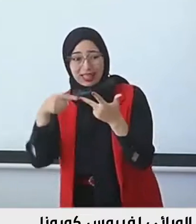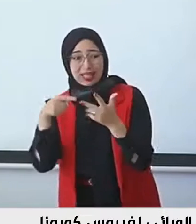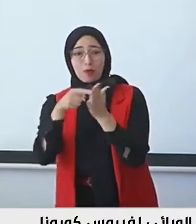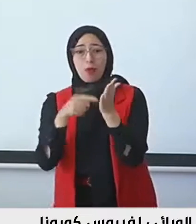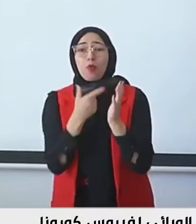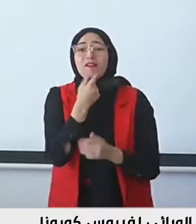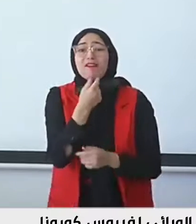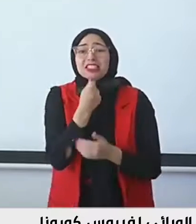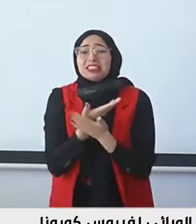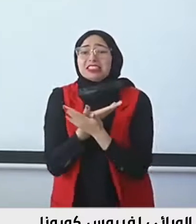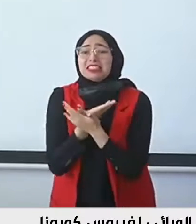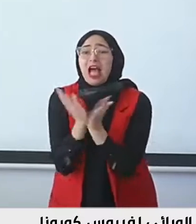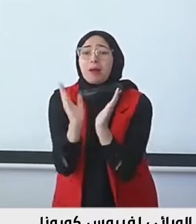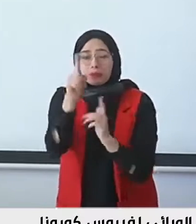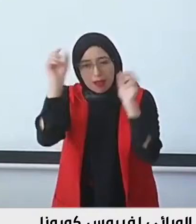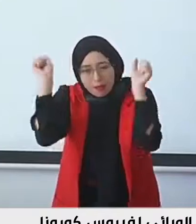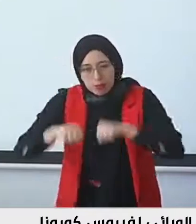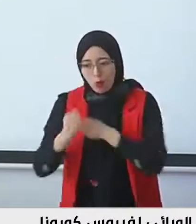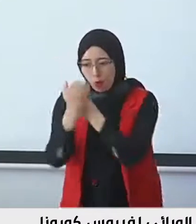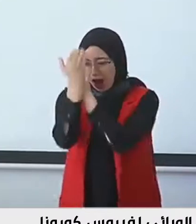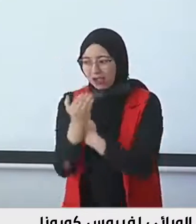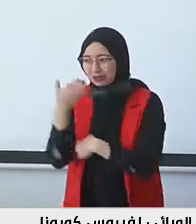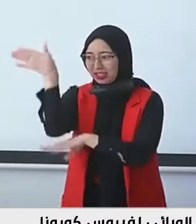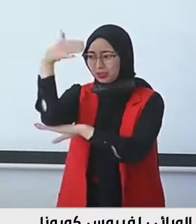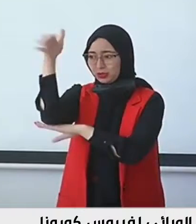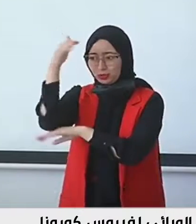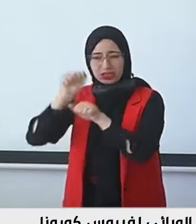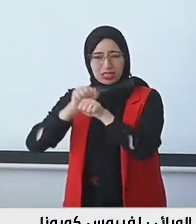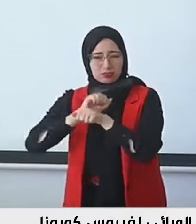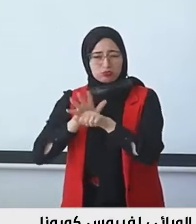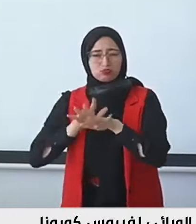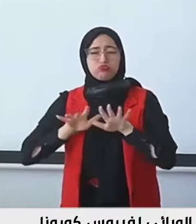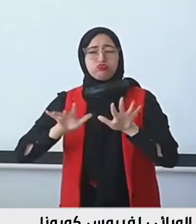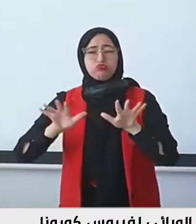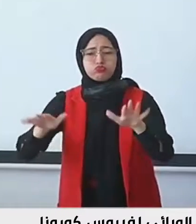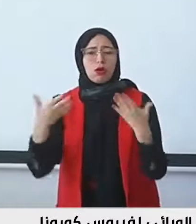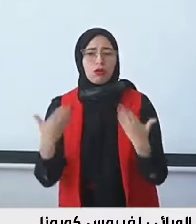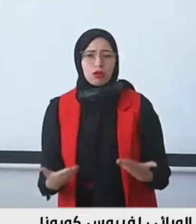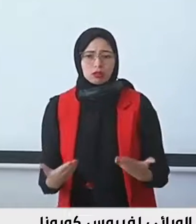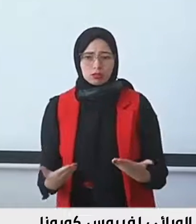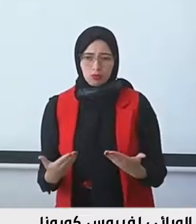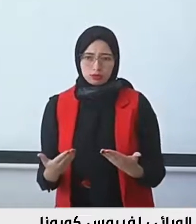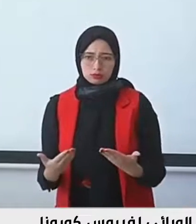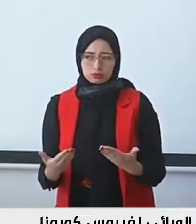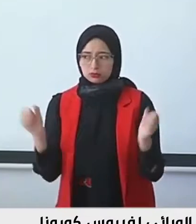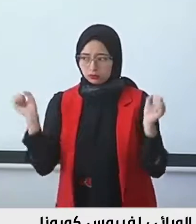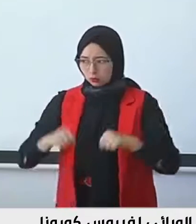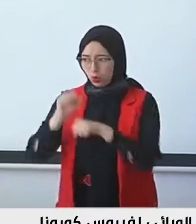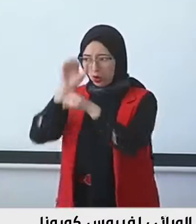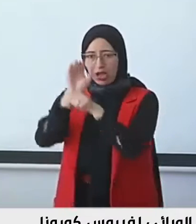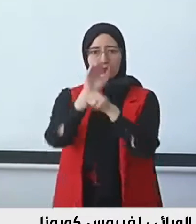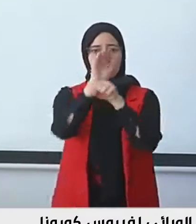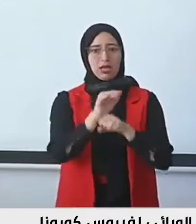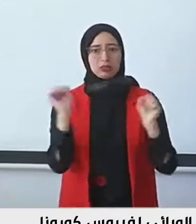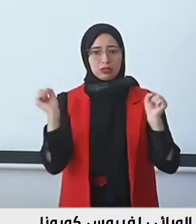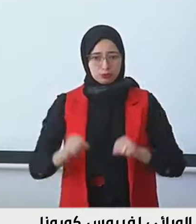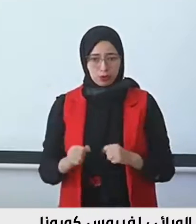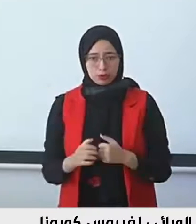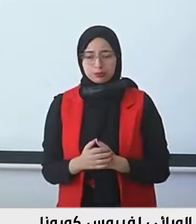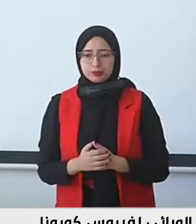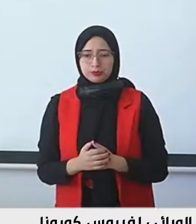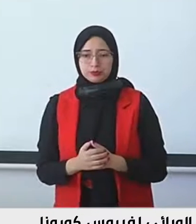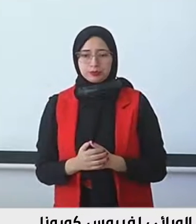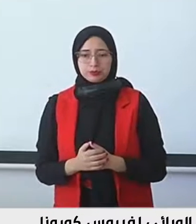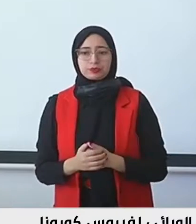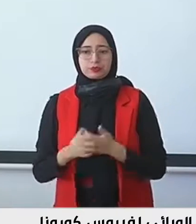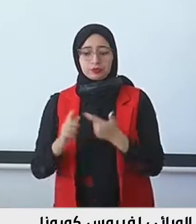بسيطة وتمكننا مش نحميو بلادنا من هالانتشار الكبير للعدوى اللي نسجلوه حاليا. حبيت أن